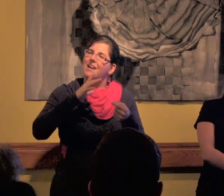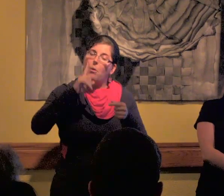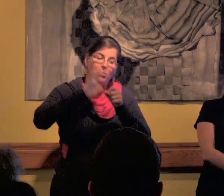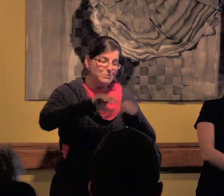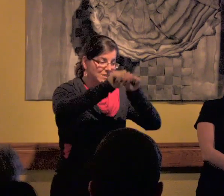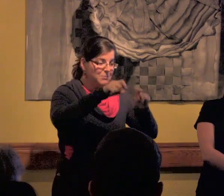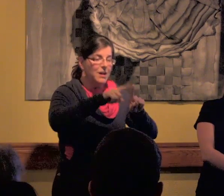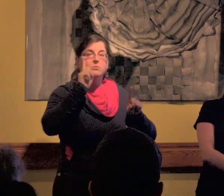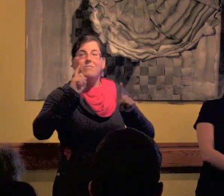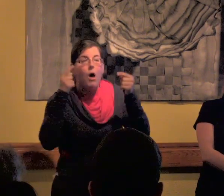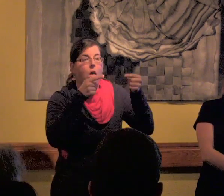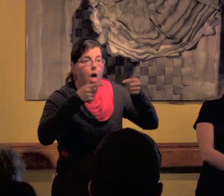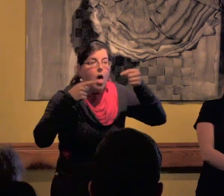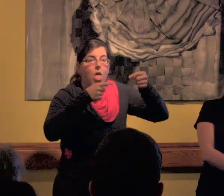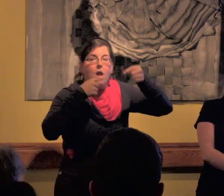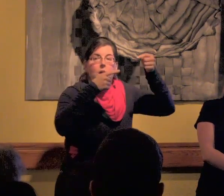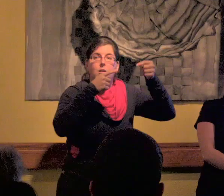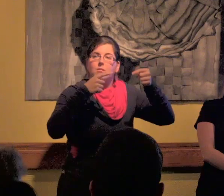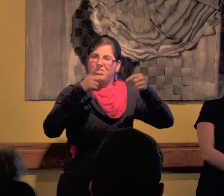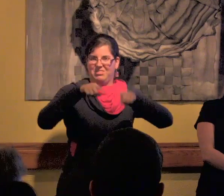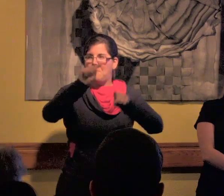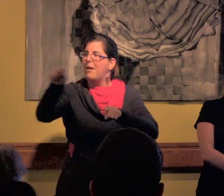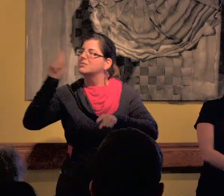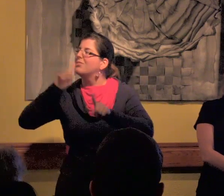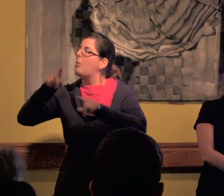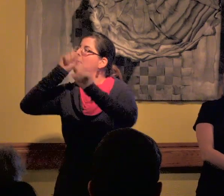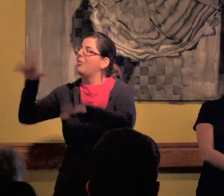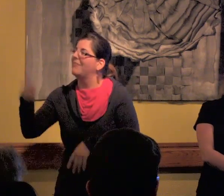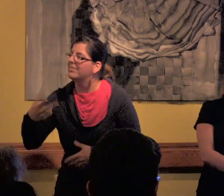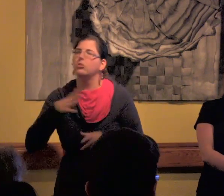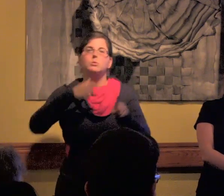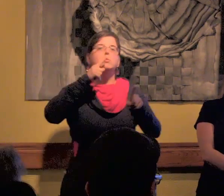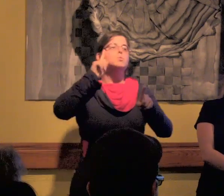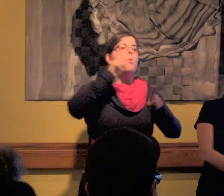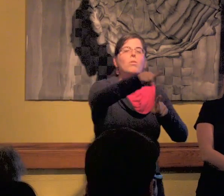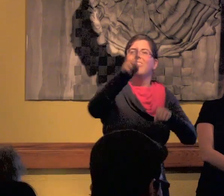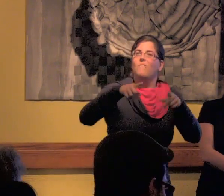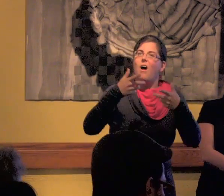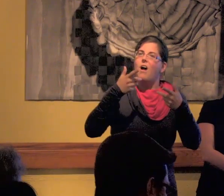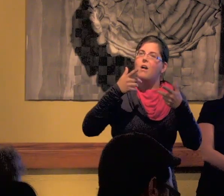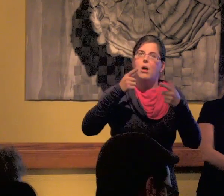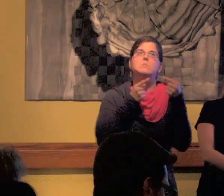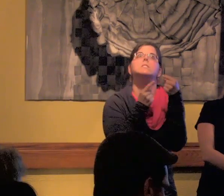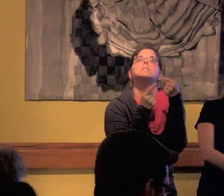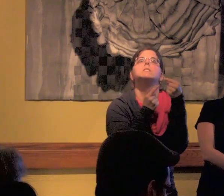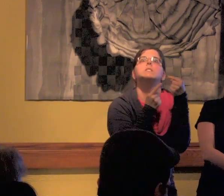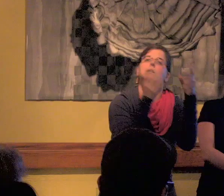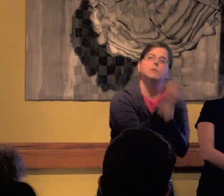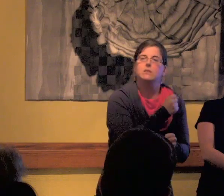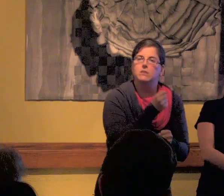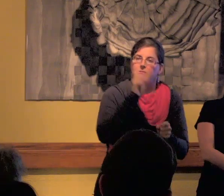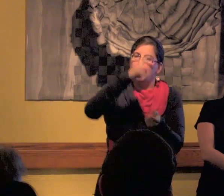l'Éducation, aux Arts et du Sport, afin de pouvoir avoir des interprètes, et a finalement réussi à les avoir en allant directement au MED. Cette personne s'est